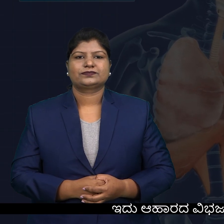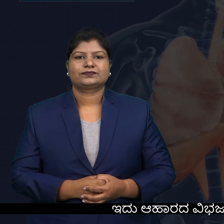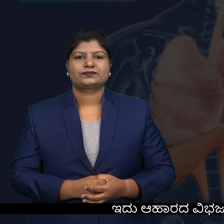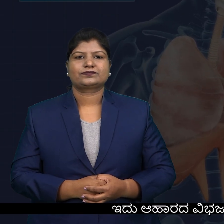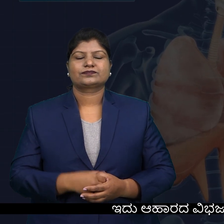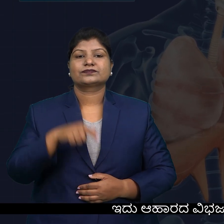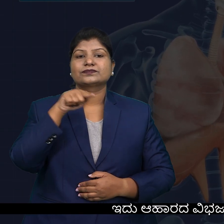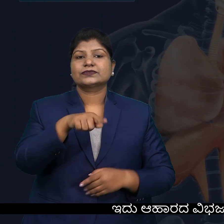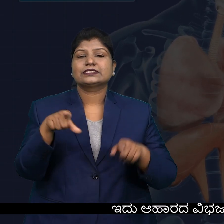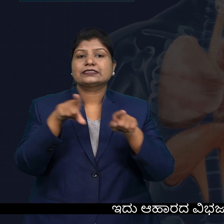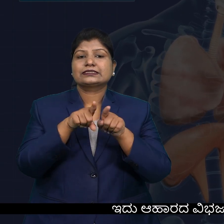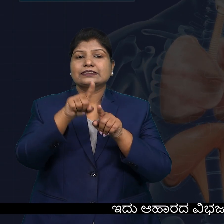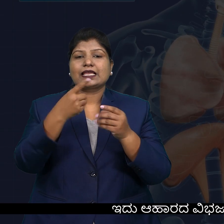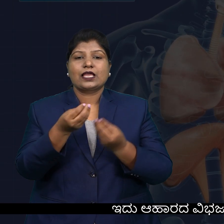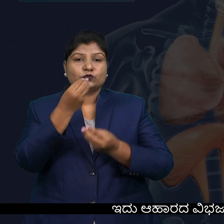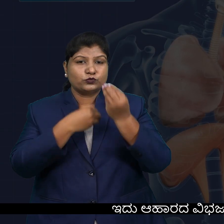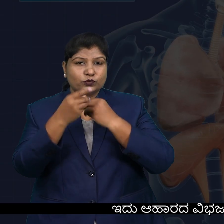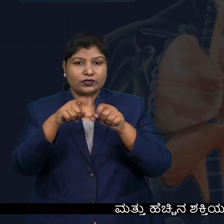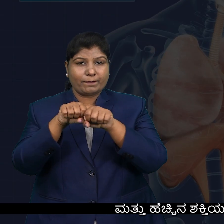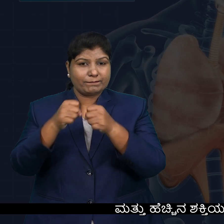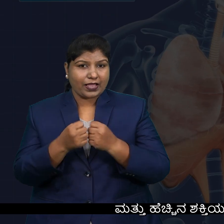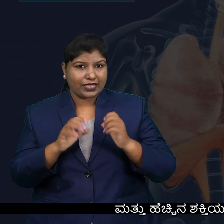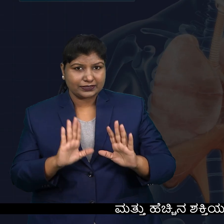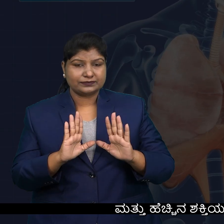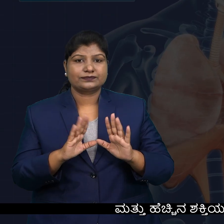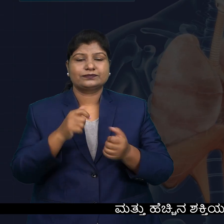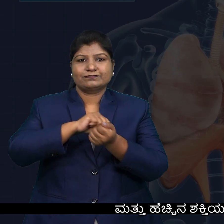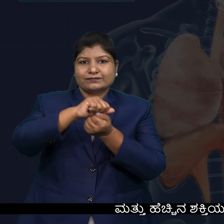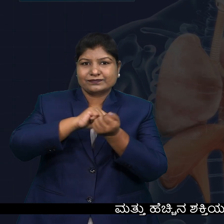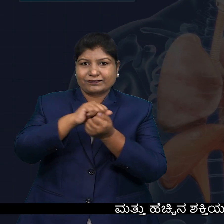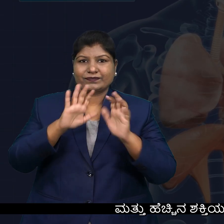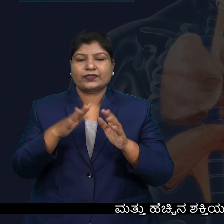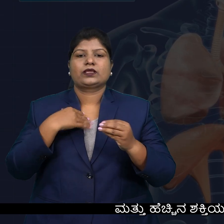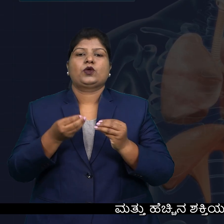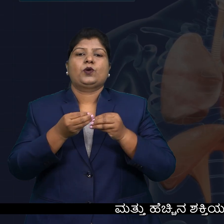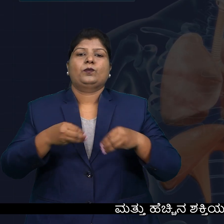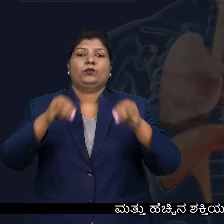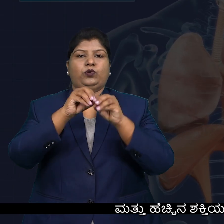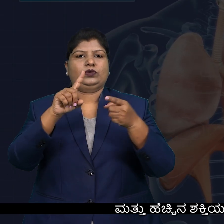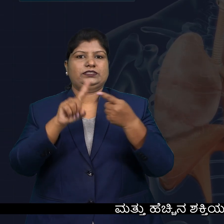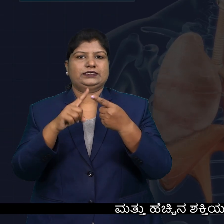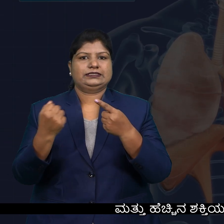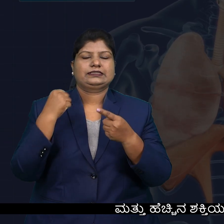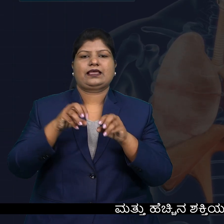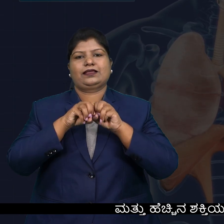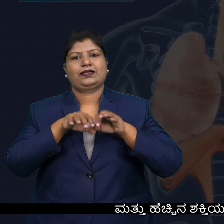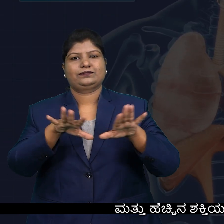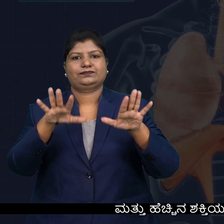ಇದು ಆಹಾರದ ವಿಭಜನೆಯನ್ನು ವೇಗಗೊಳಿಸುತ್ತದೆ ಮತ್ತು ಹೆಚ್ಚಿನ ಶಕ್ತಿಯನ್ನು ಬಿಡುಗಡೆ ಮಾಡುತ್ತದೆ.